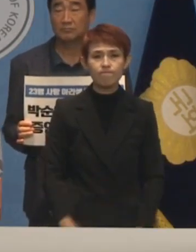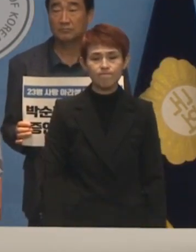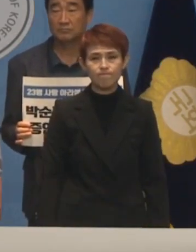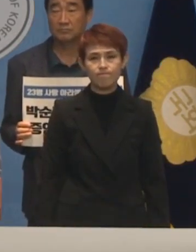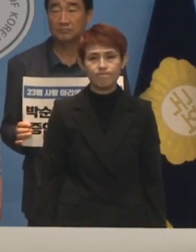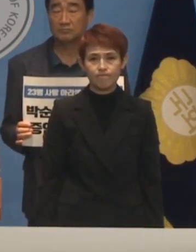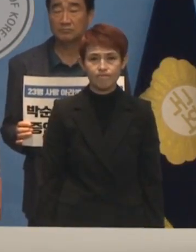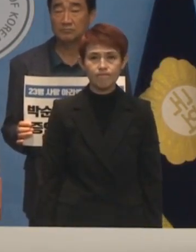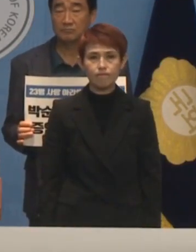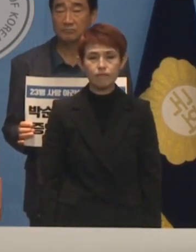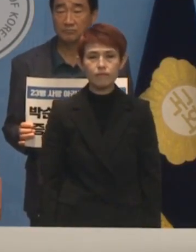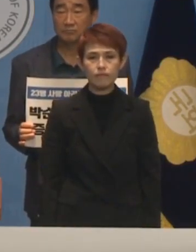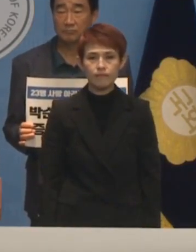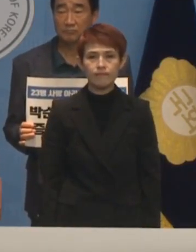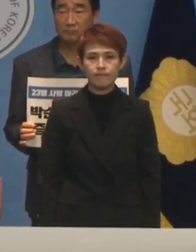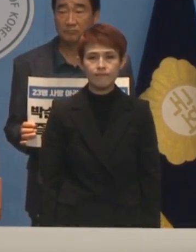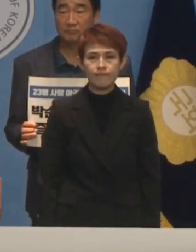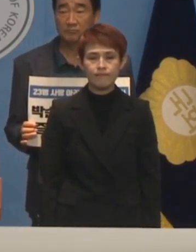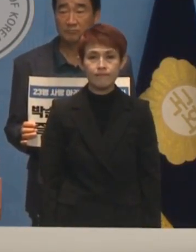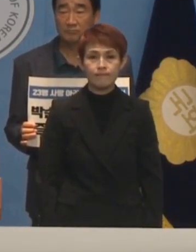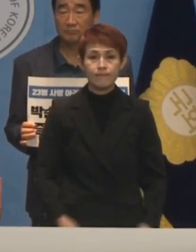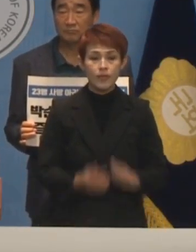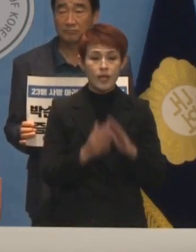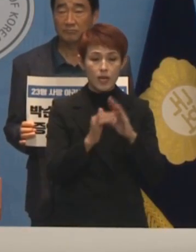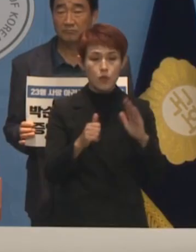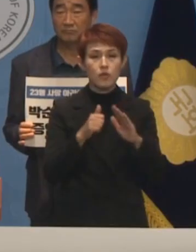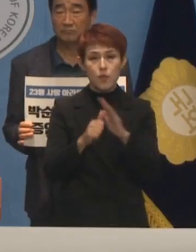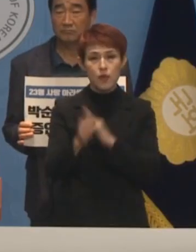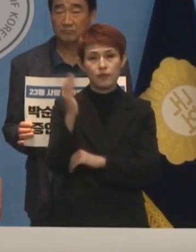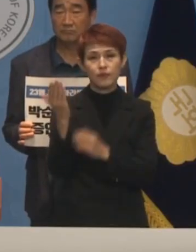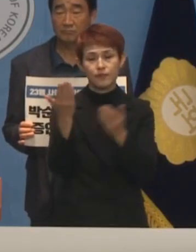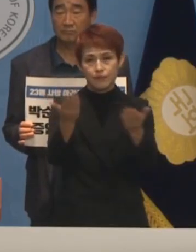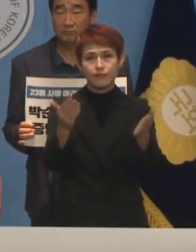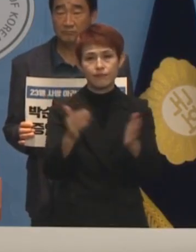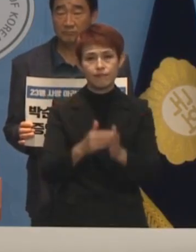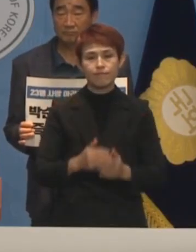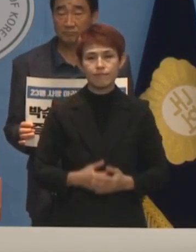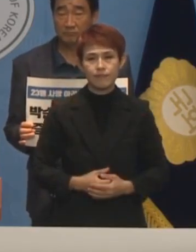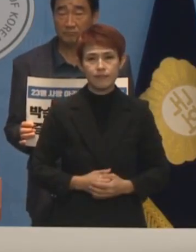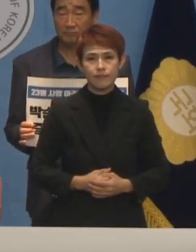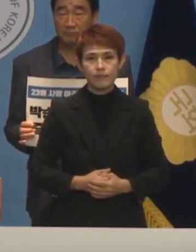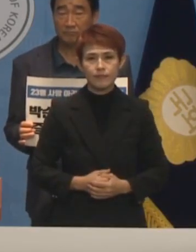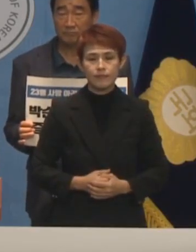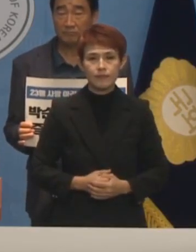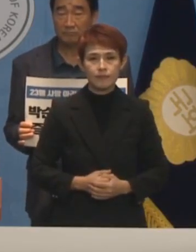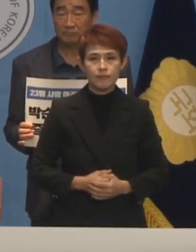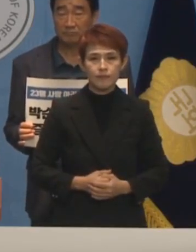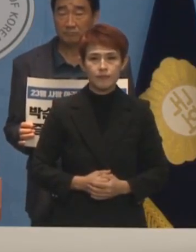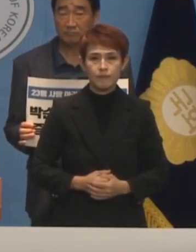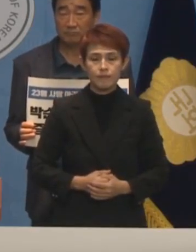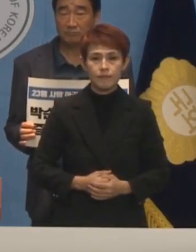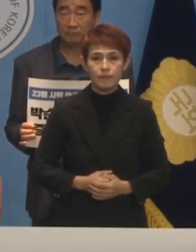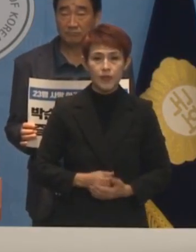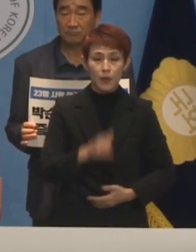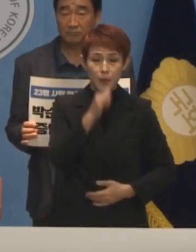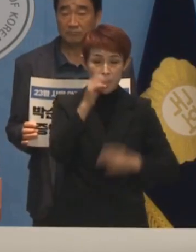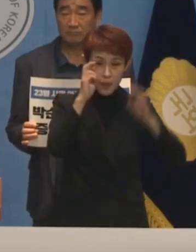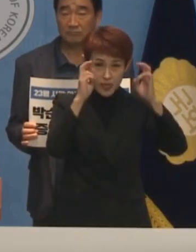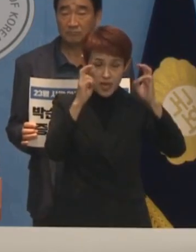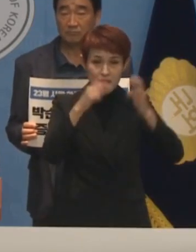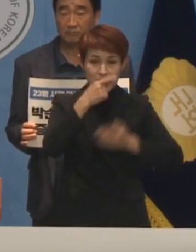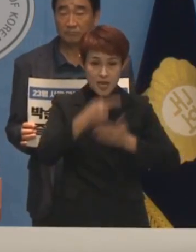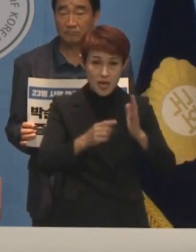우리 유가족 대표에서 말씀해 주셨고요. 다음으로 아리셀 피해가족 협의회